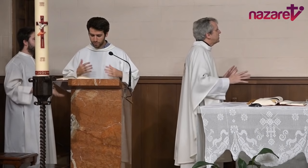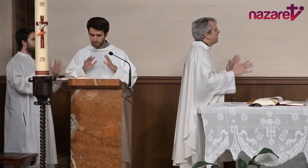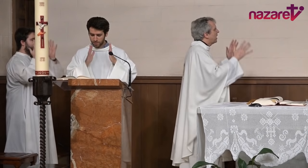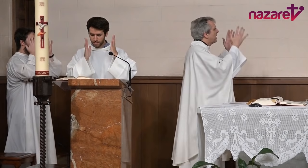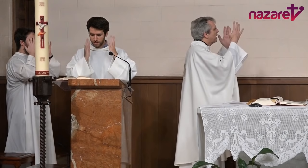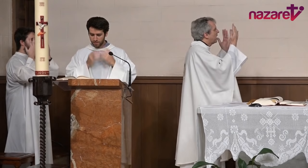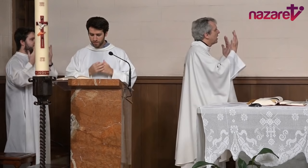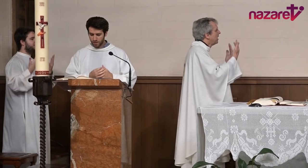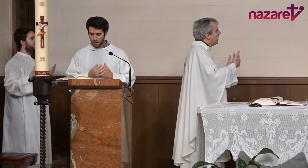aleluya,